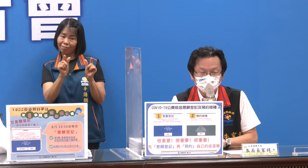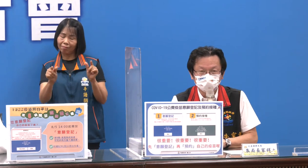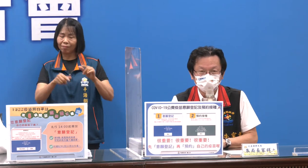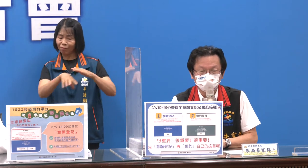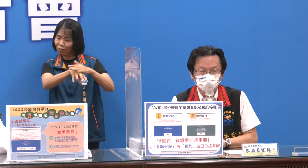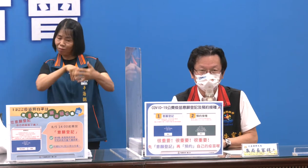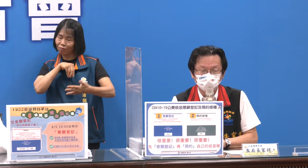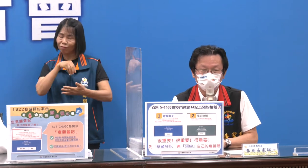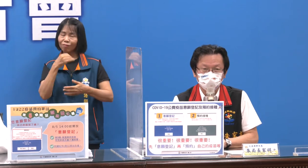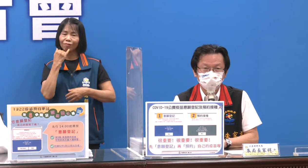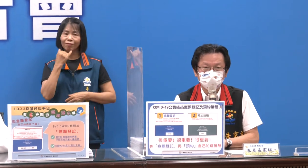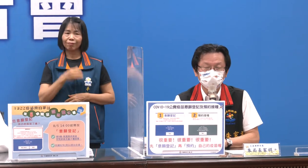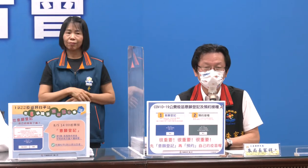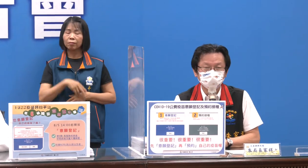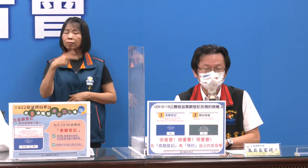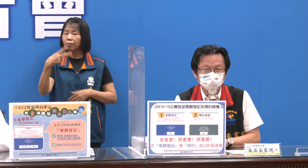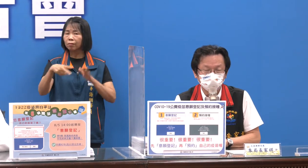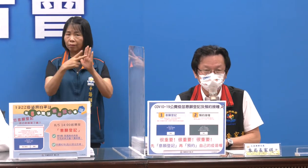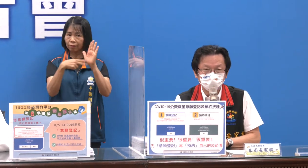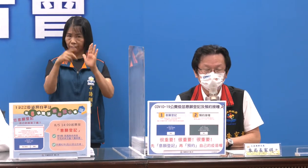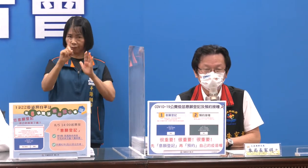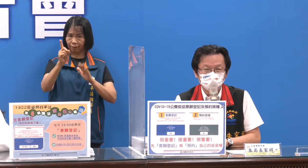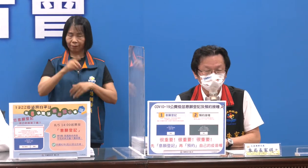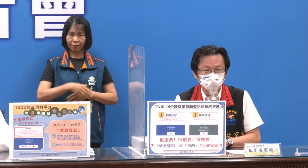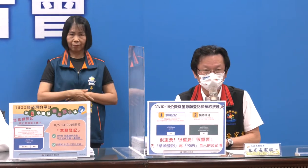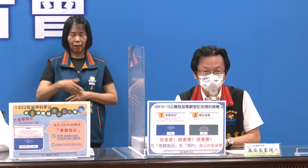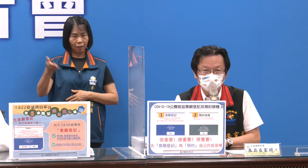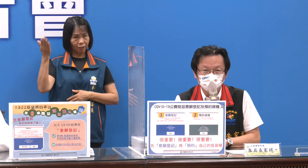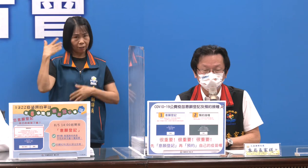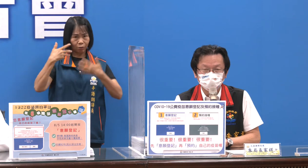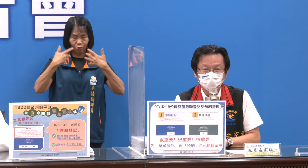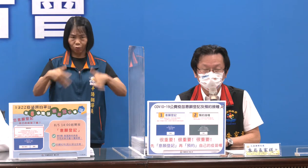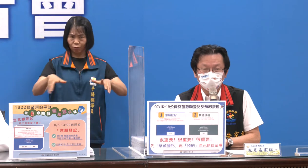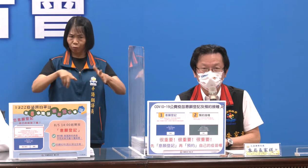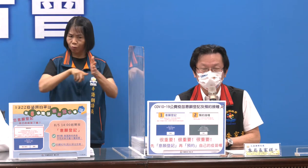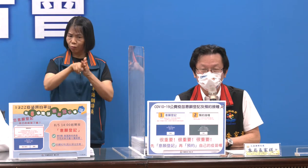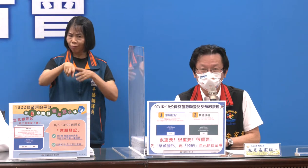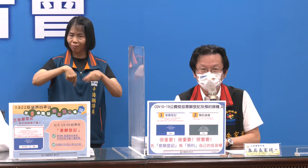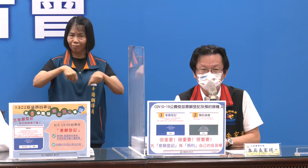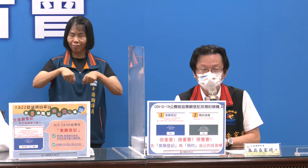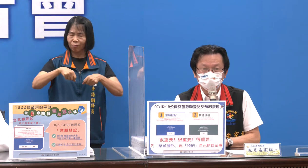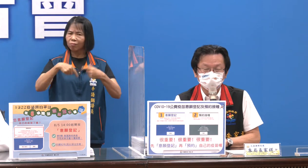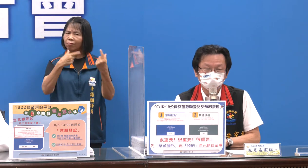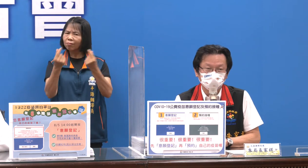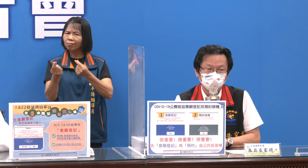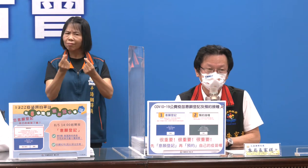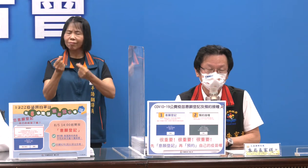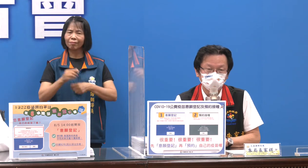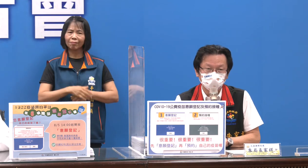有在这边顺便说明因为我们之前有很多的专案包括了